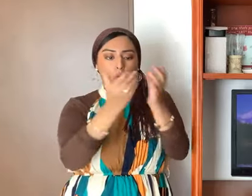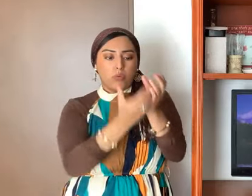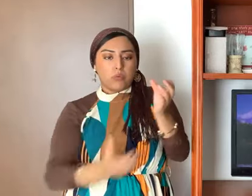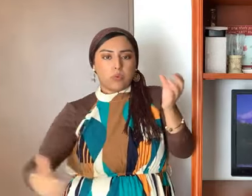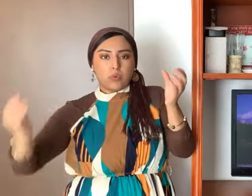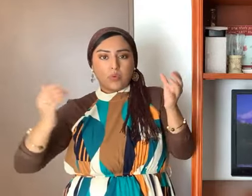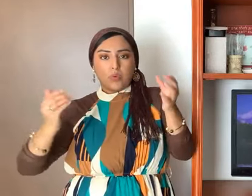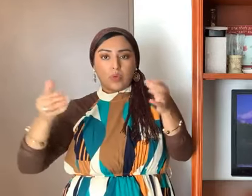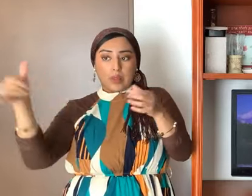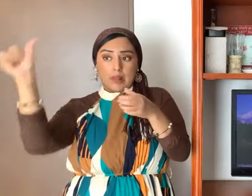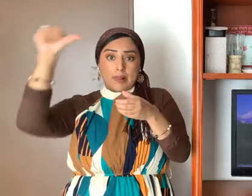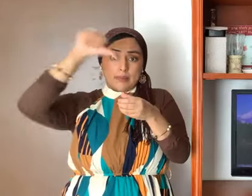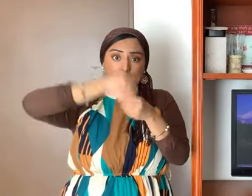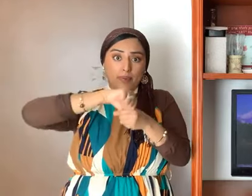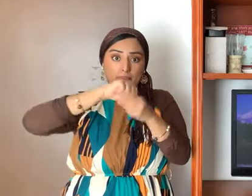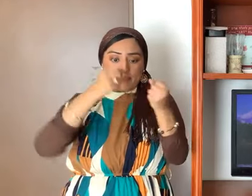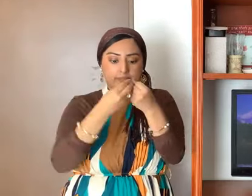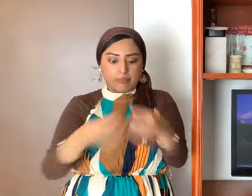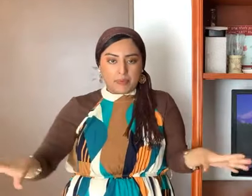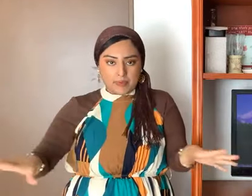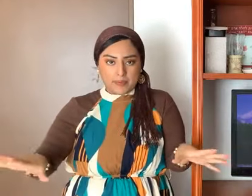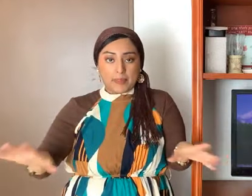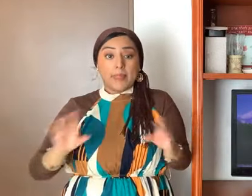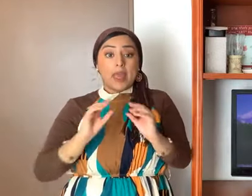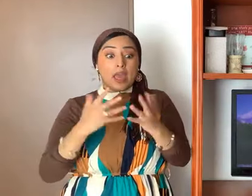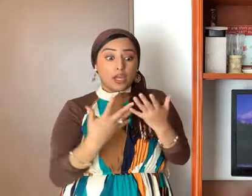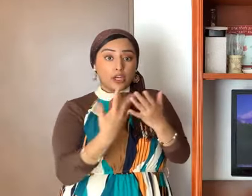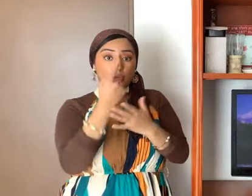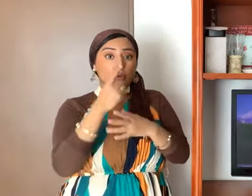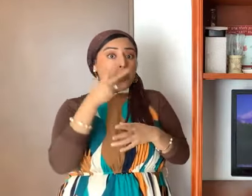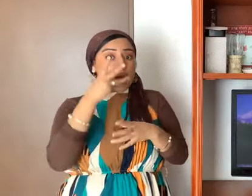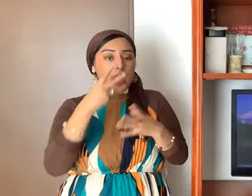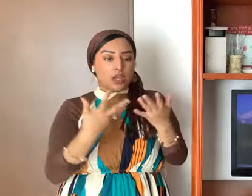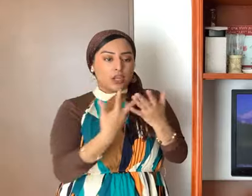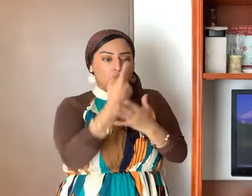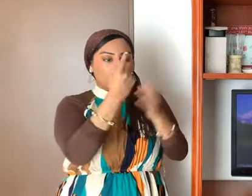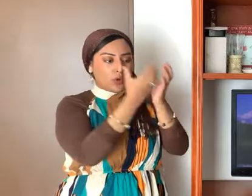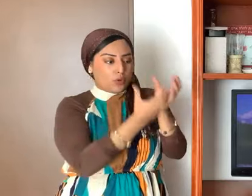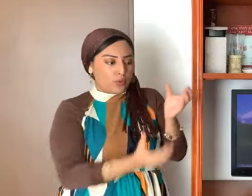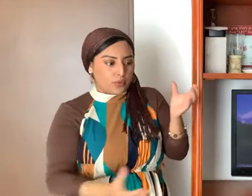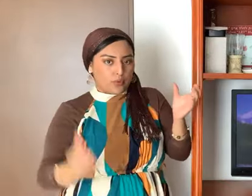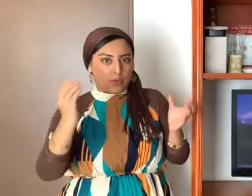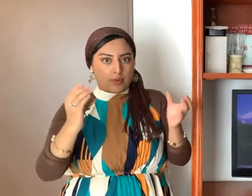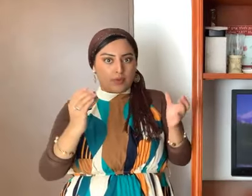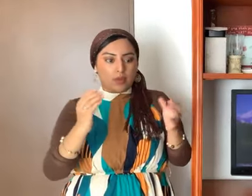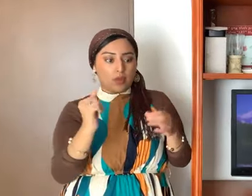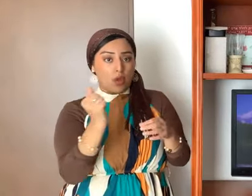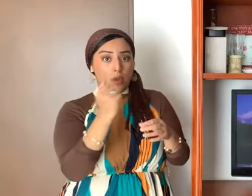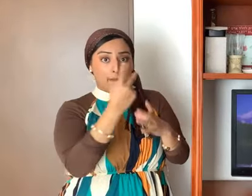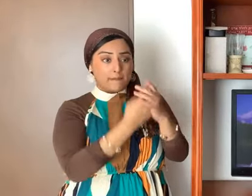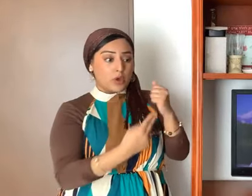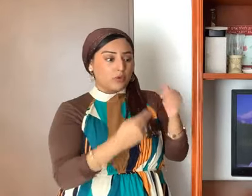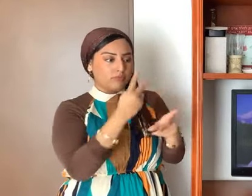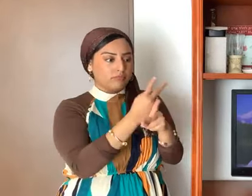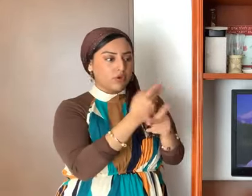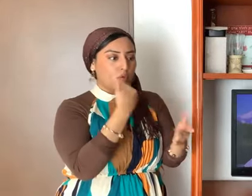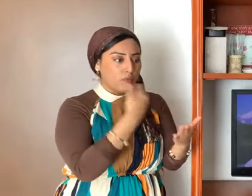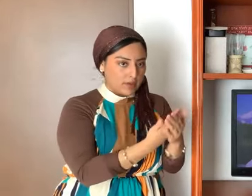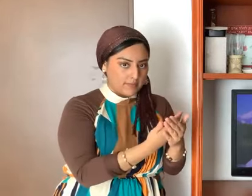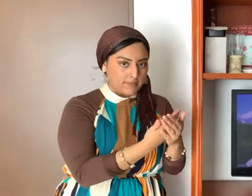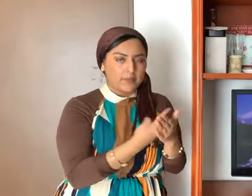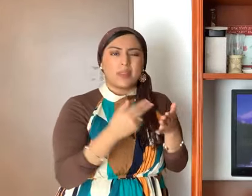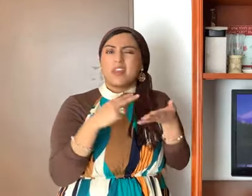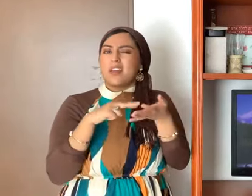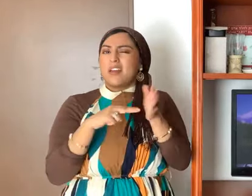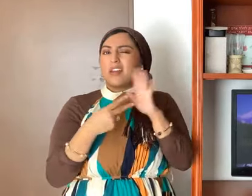se derrama y los odres se pierden. Pero echan el vino nuevo en odres nuevos y lo uno y lo otro se conservan juntamente. ¿A qué